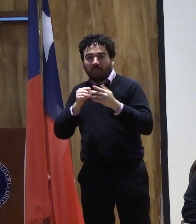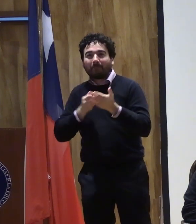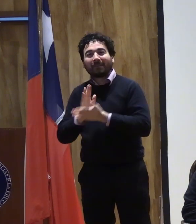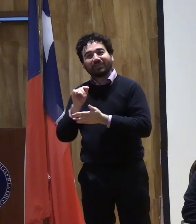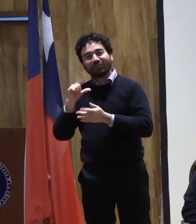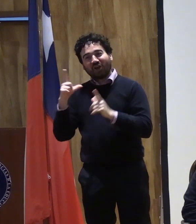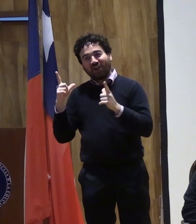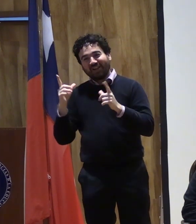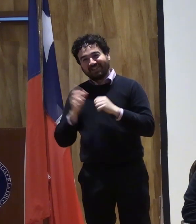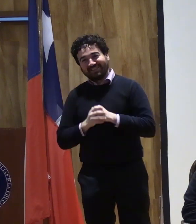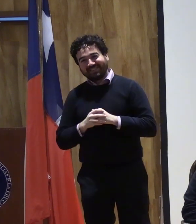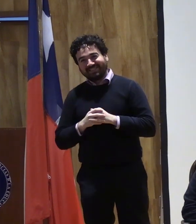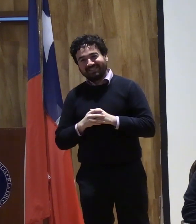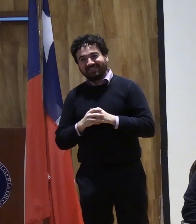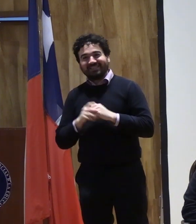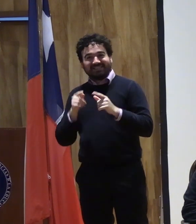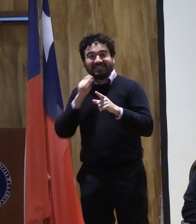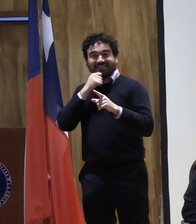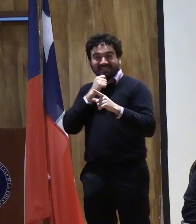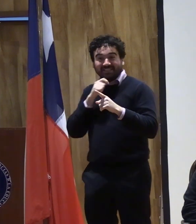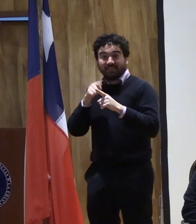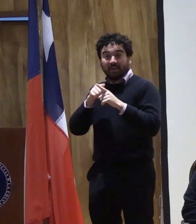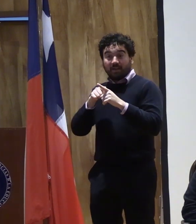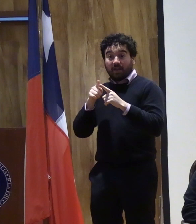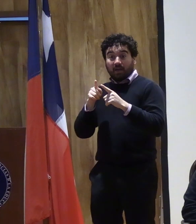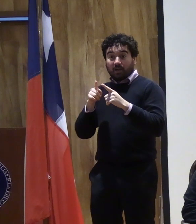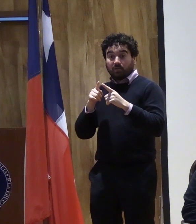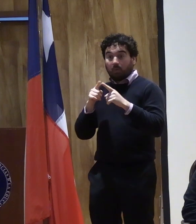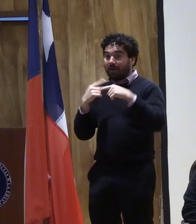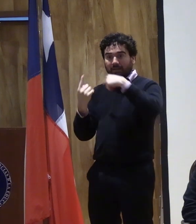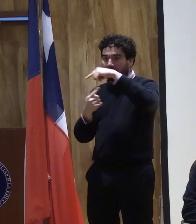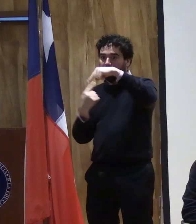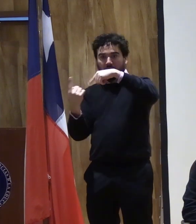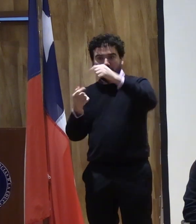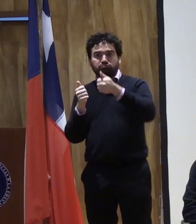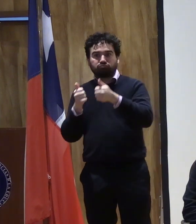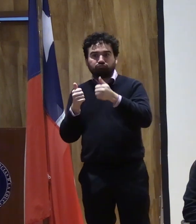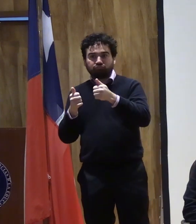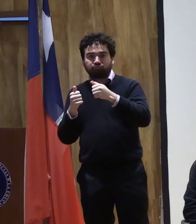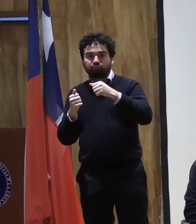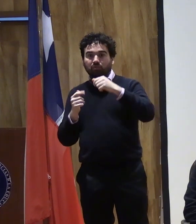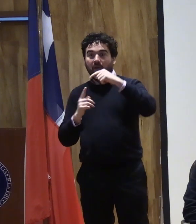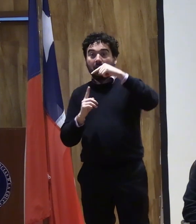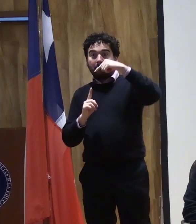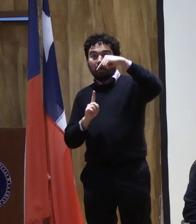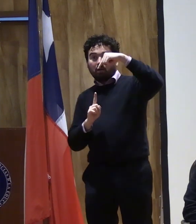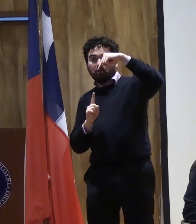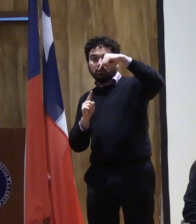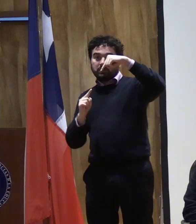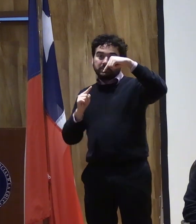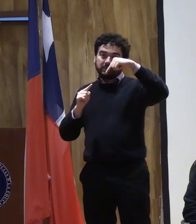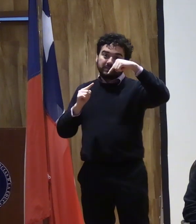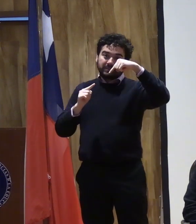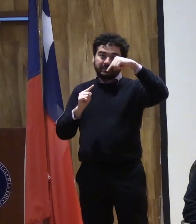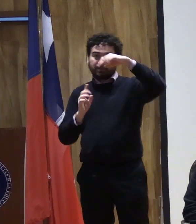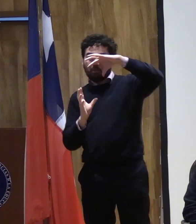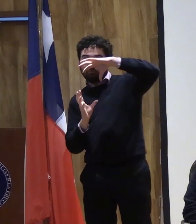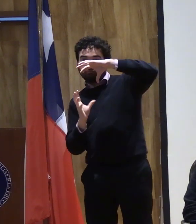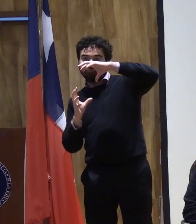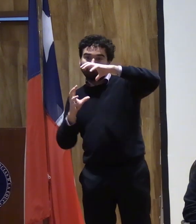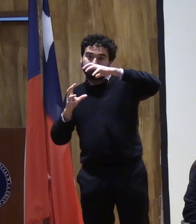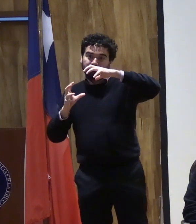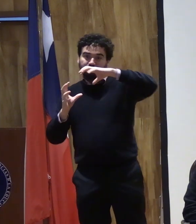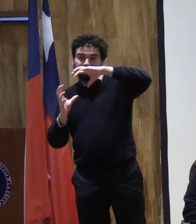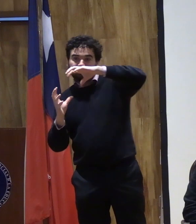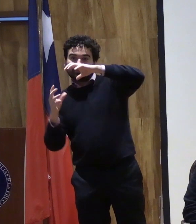en el sentido del giro, pero sí tiene inconveniente en el sentido perpendicular al eje de giro. Entonces la